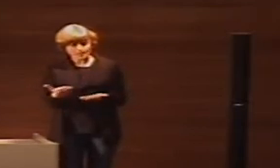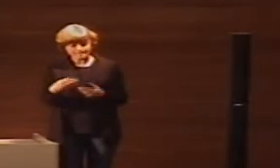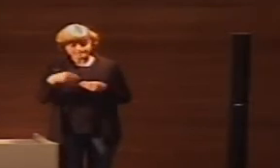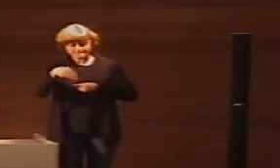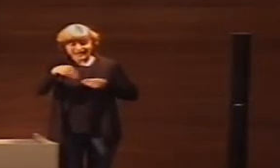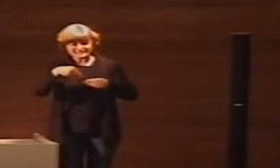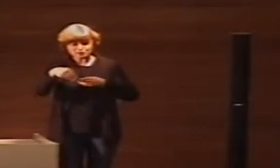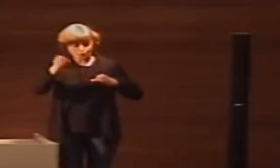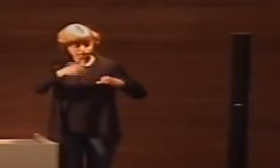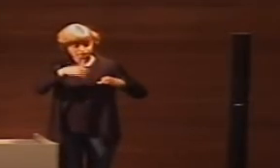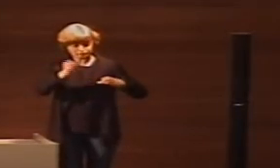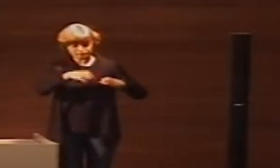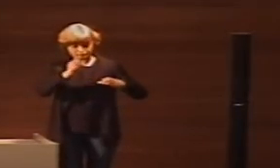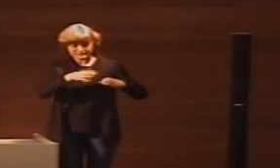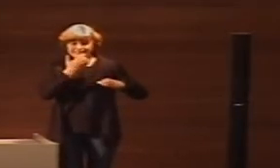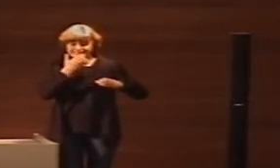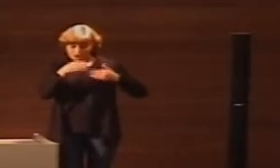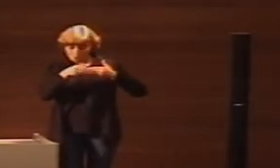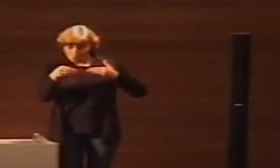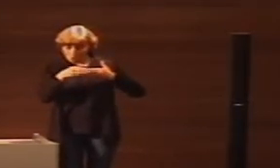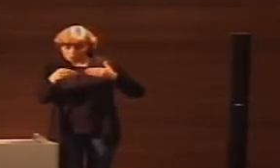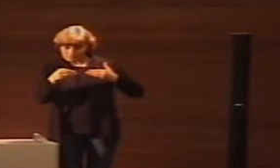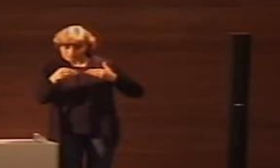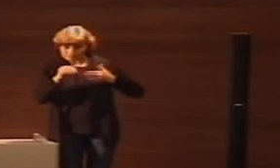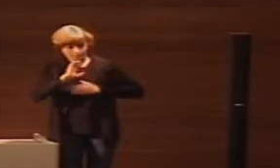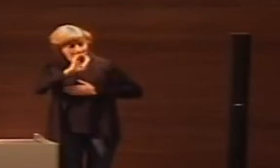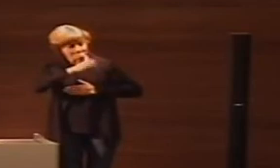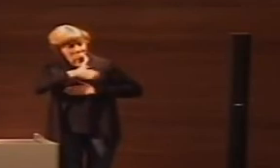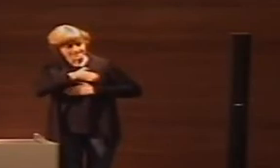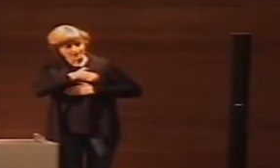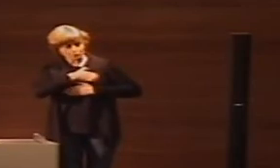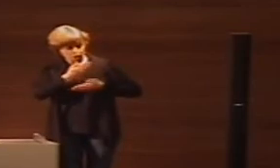basura se te recogen los residuos. Si no las utilizas, no se te recoge el residuo.